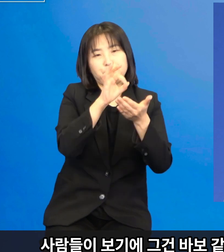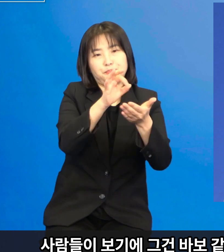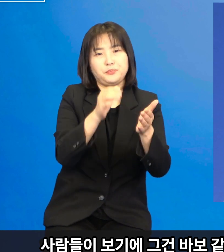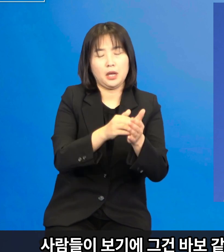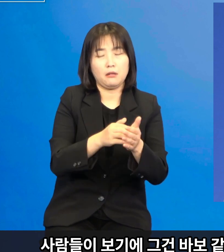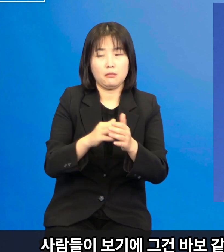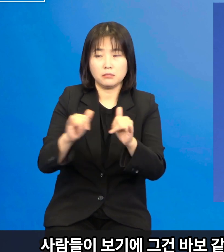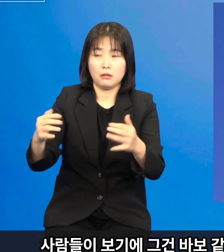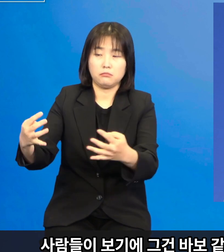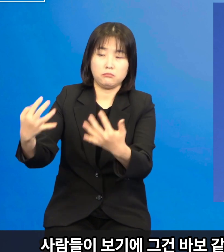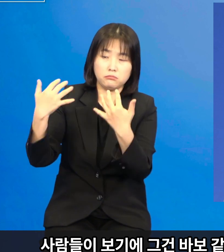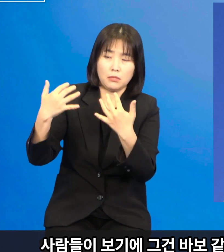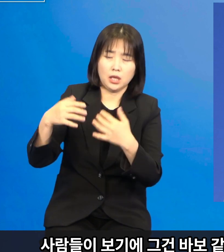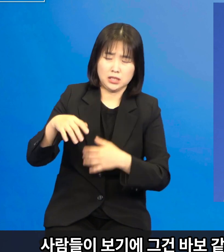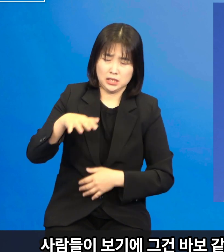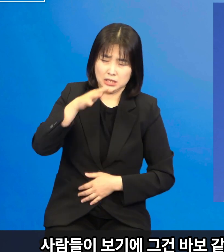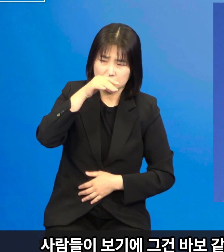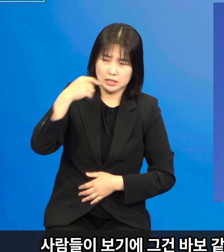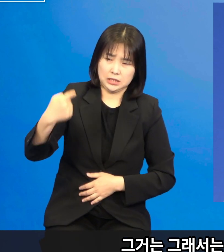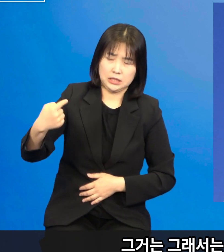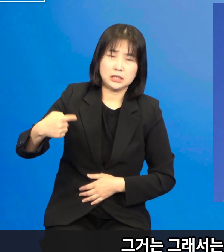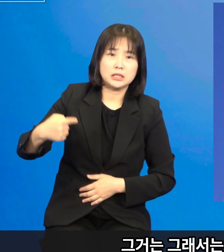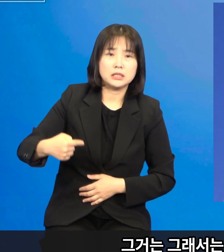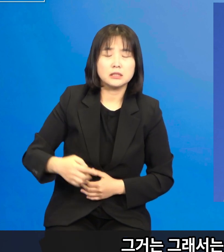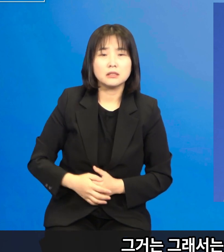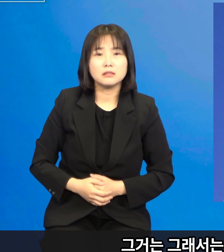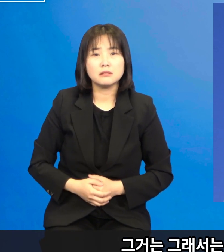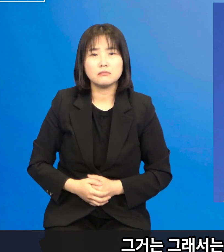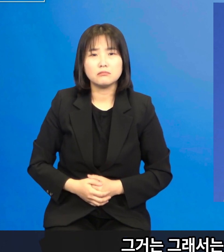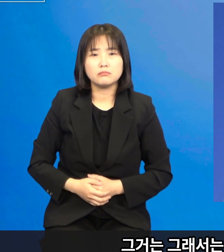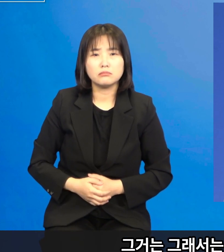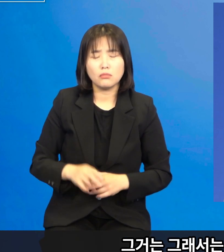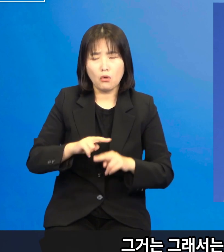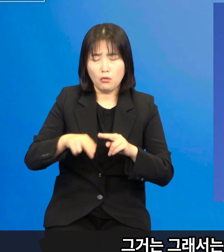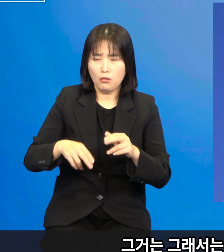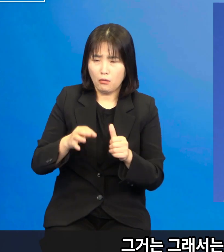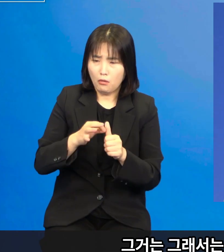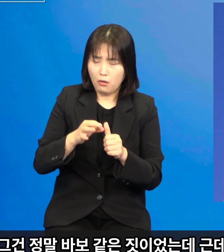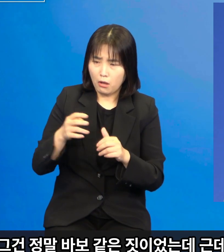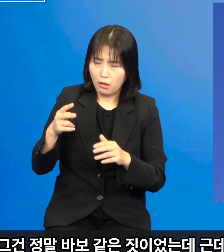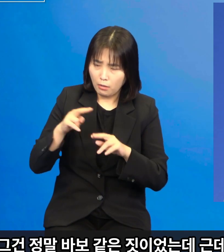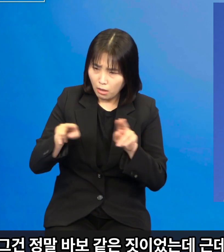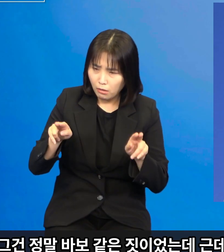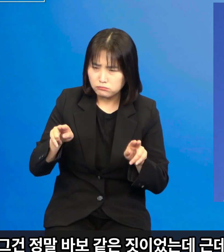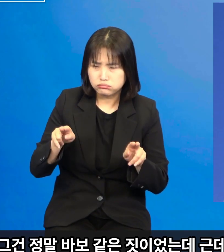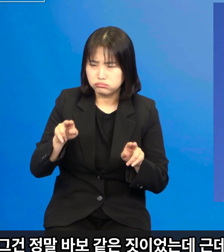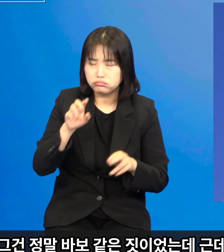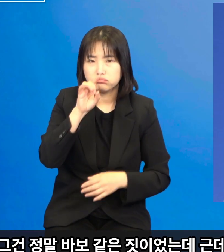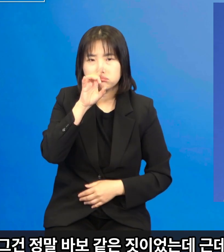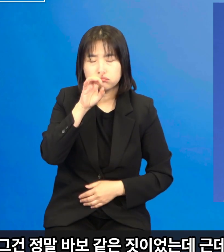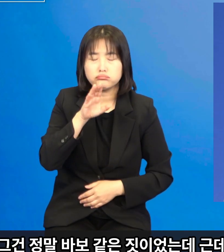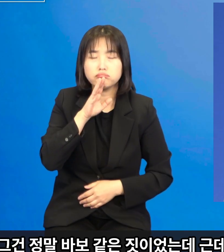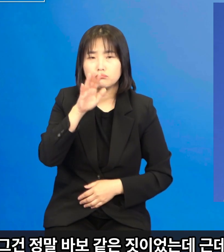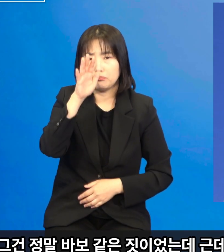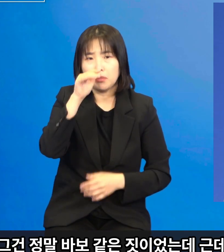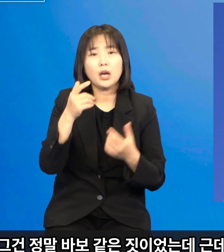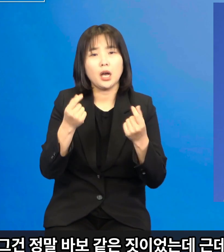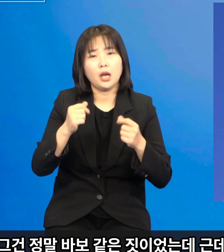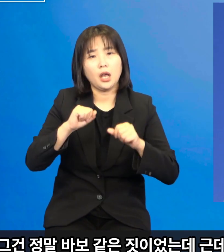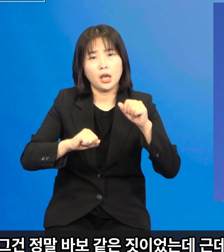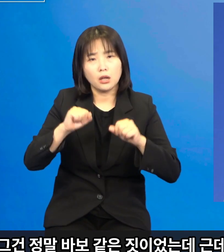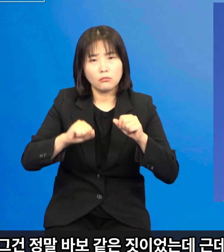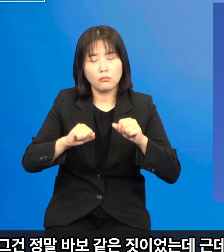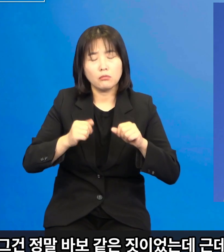바보 같은 짓입니다. 퇴직연금을 깬다? 그거는 그래서는 안 되는 일이에요. 그건 정말 바보 같은 짓이었는데, 근데